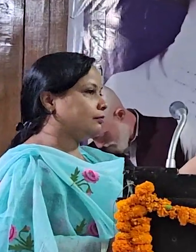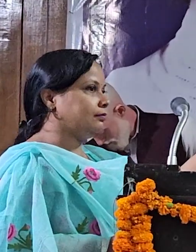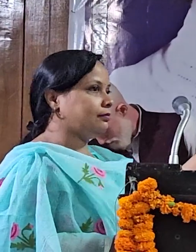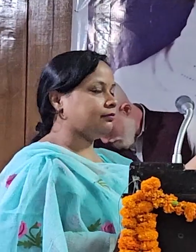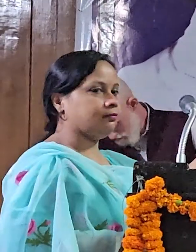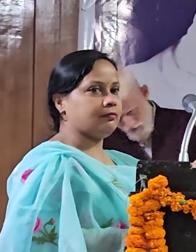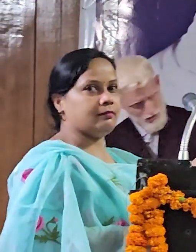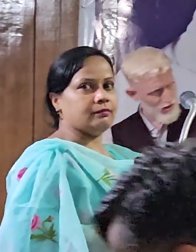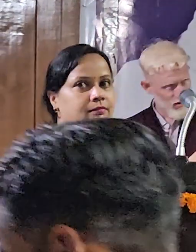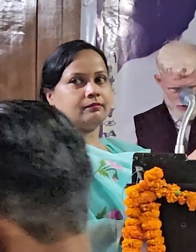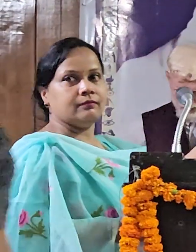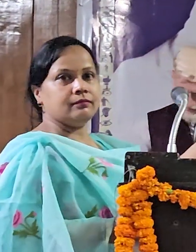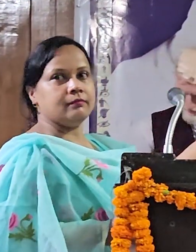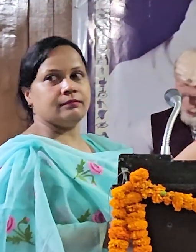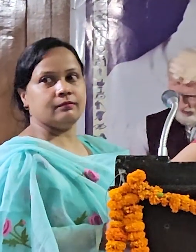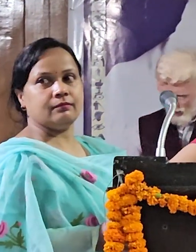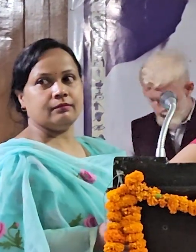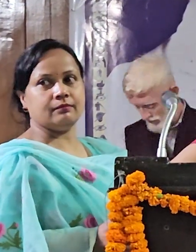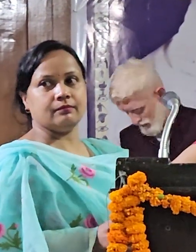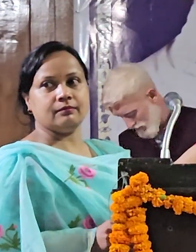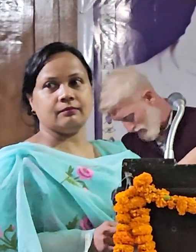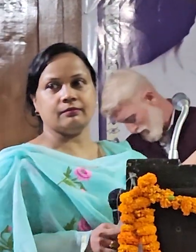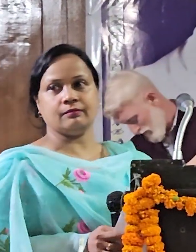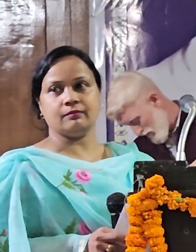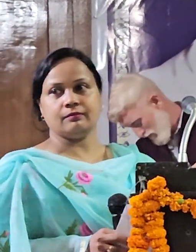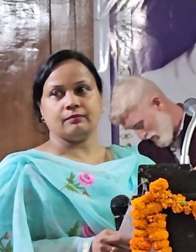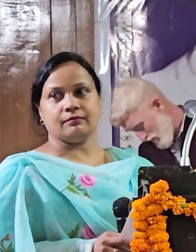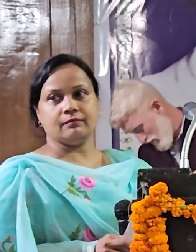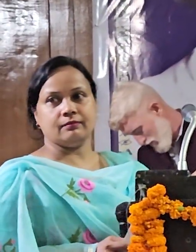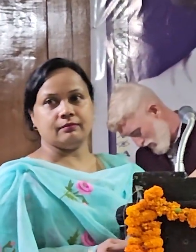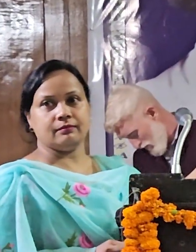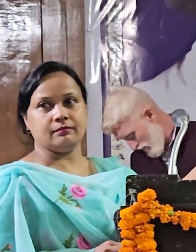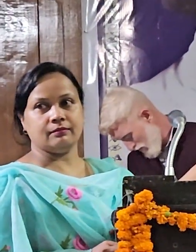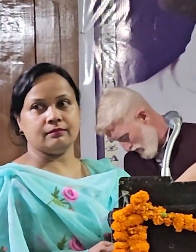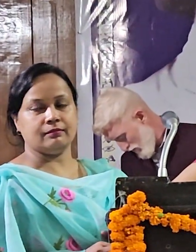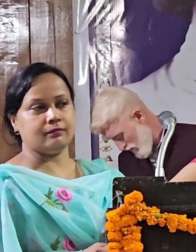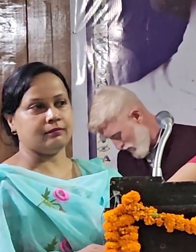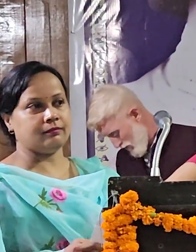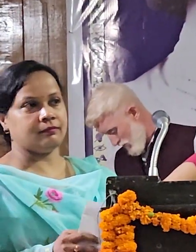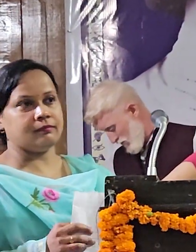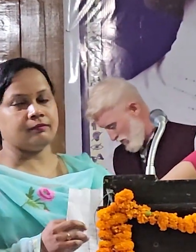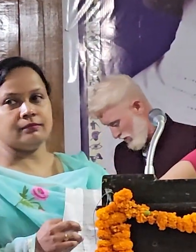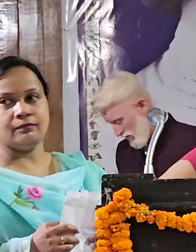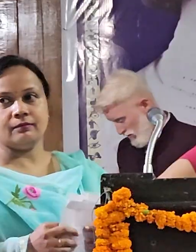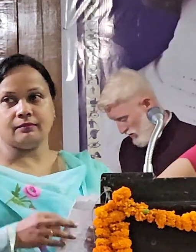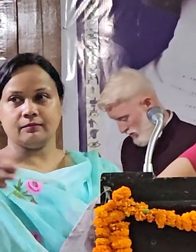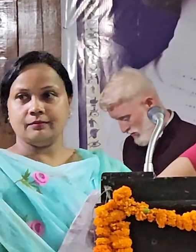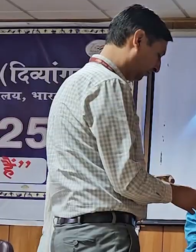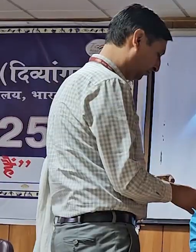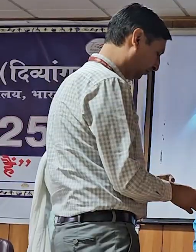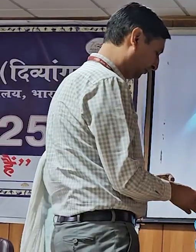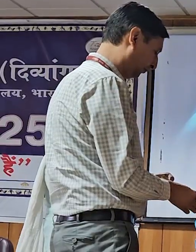कि आज इस सभागार में हेलन केलर के जन्म दिवस को मनाने के लिए हम सभी एकत्र हुए हैं।